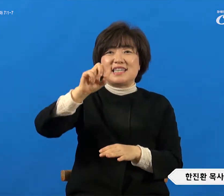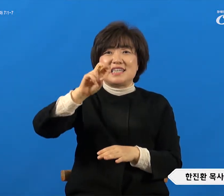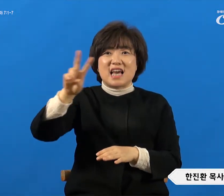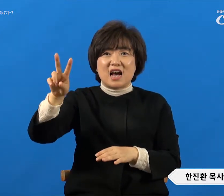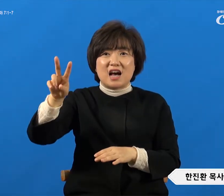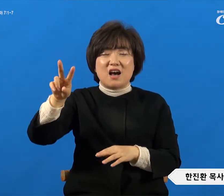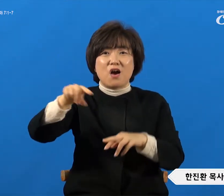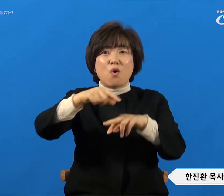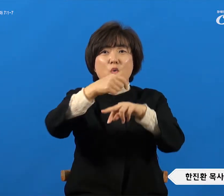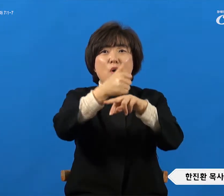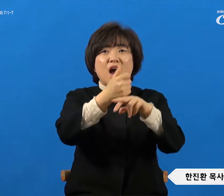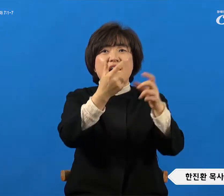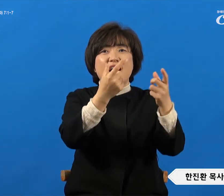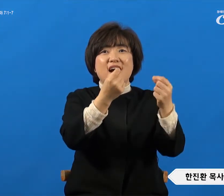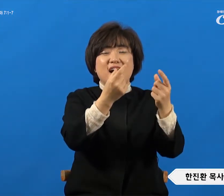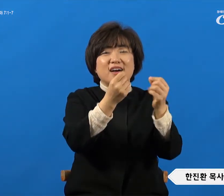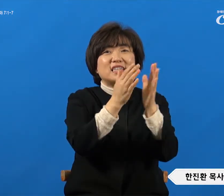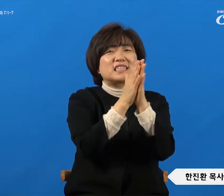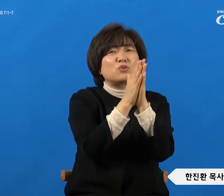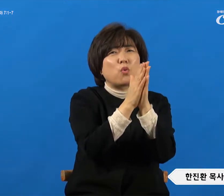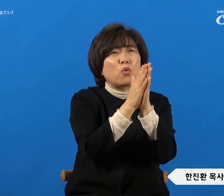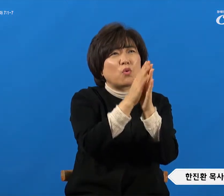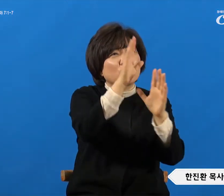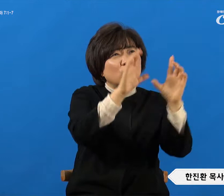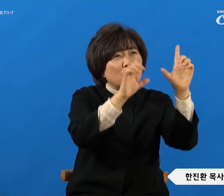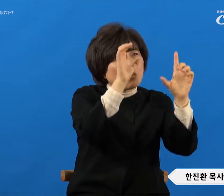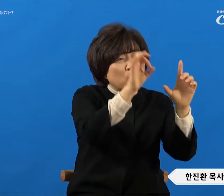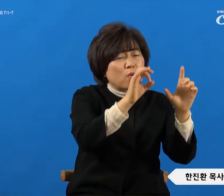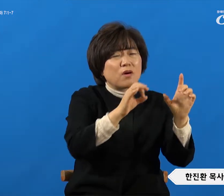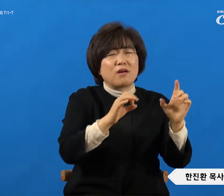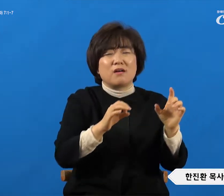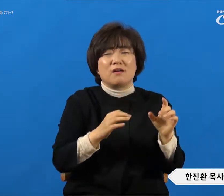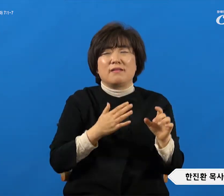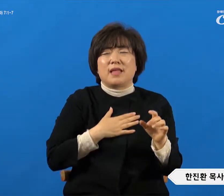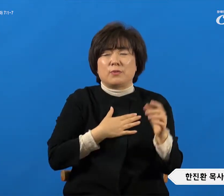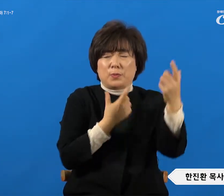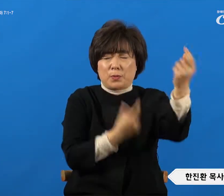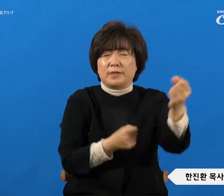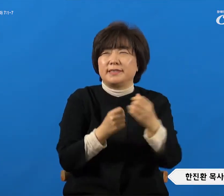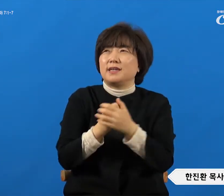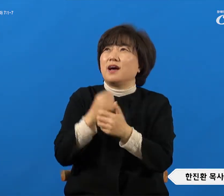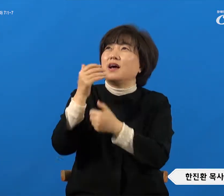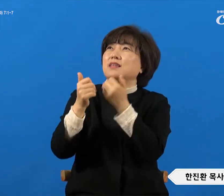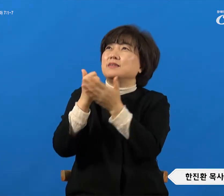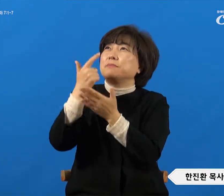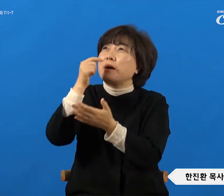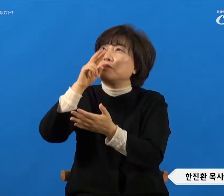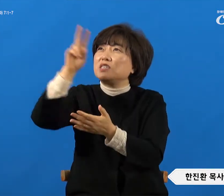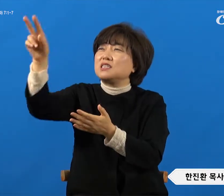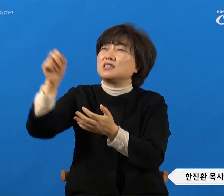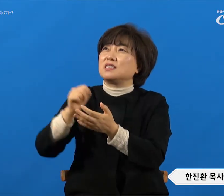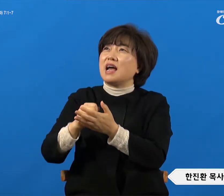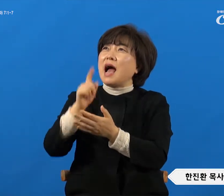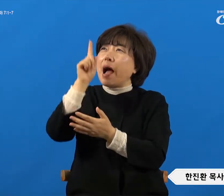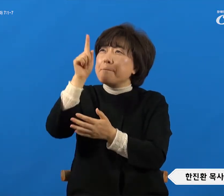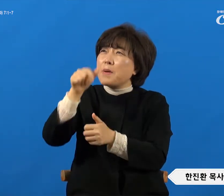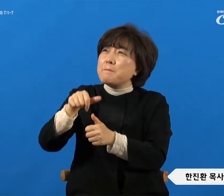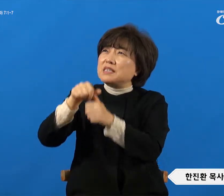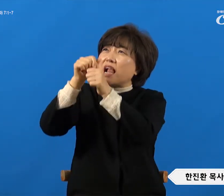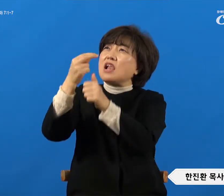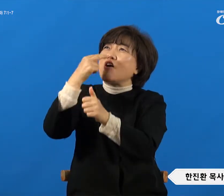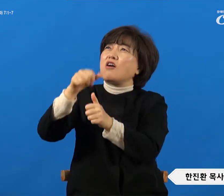기도해 봐야 되겠다 생각하고, 하나님 아버지 한 번만 살려주시면 하나님의 영광을 위해서